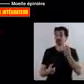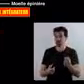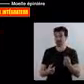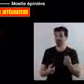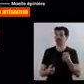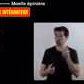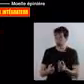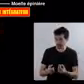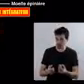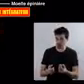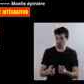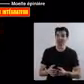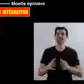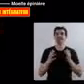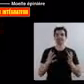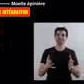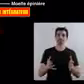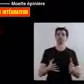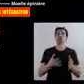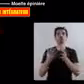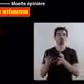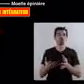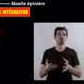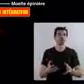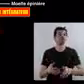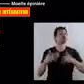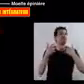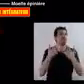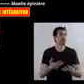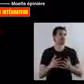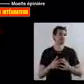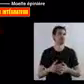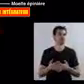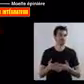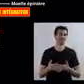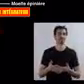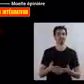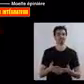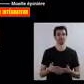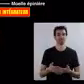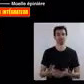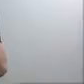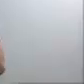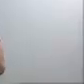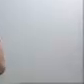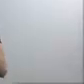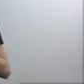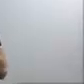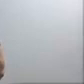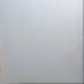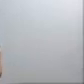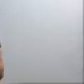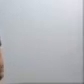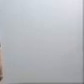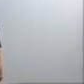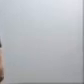qui permet la contraction. La synapse neuromusculaire est donc l'effecteur de l'arc réflexe. Quelle est la nature